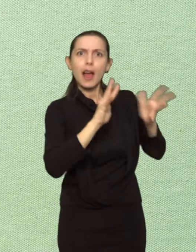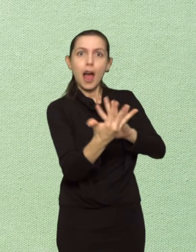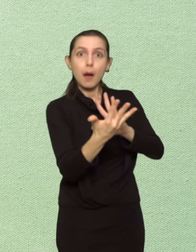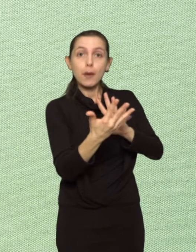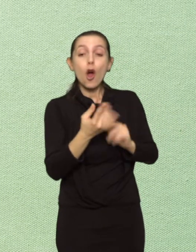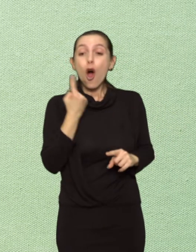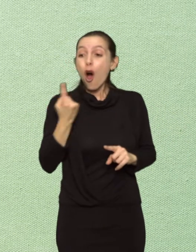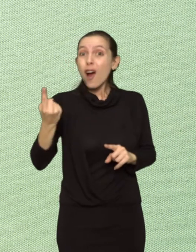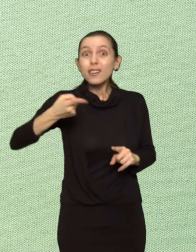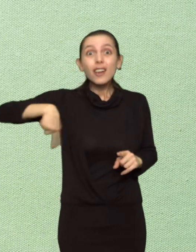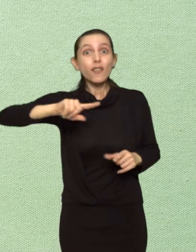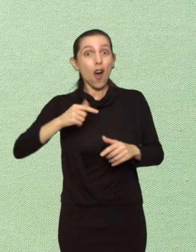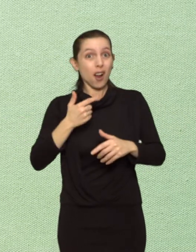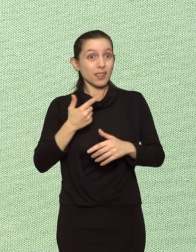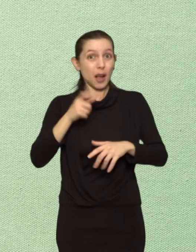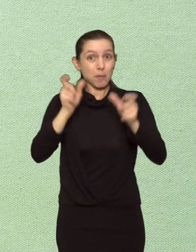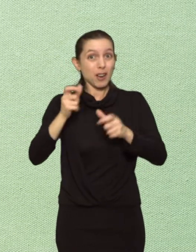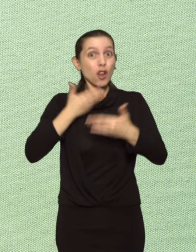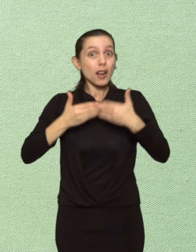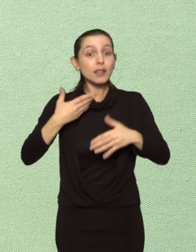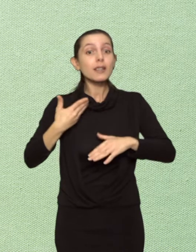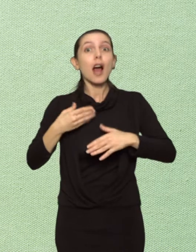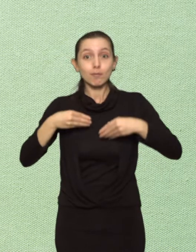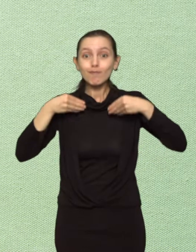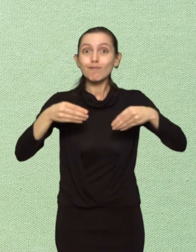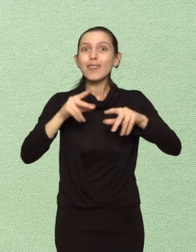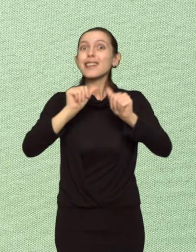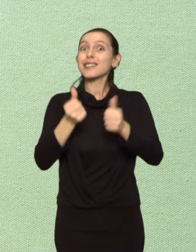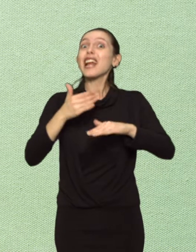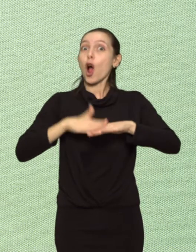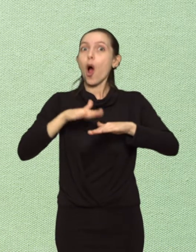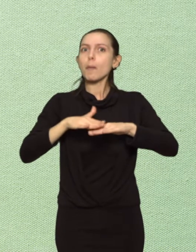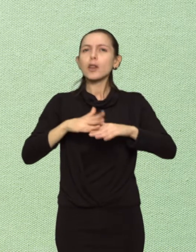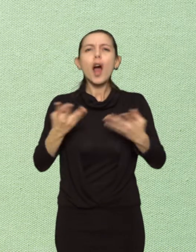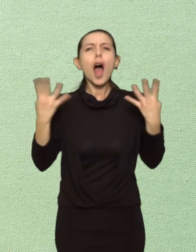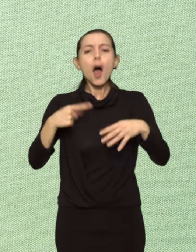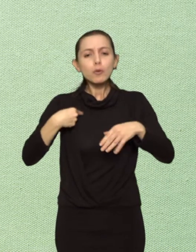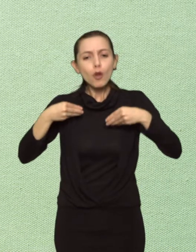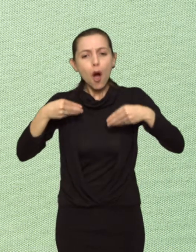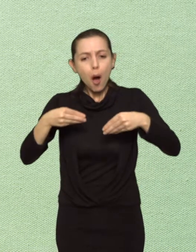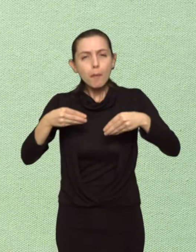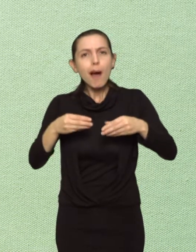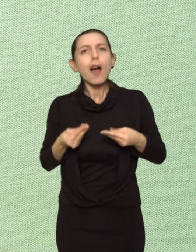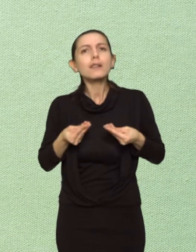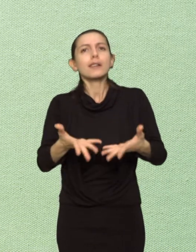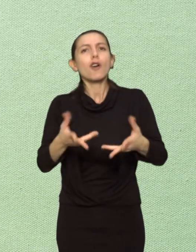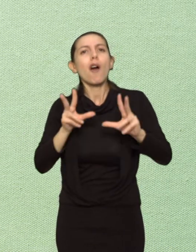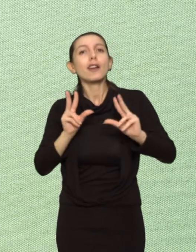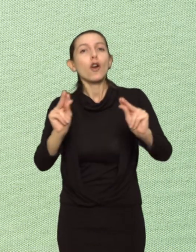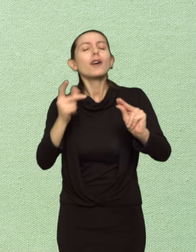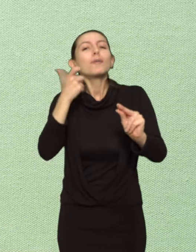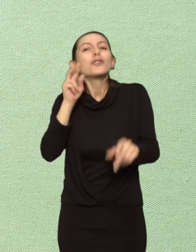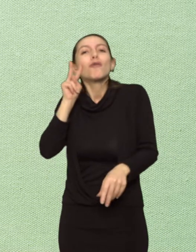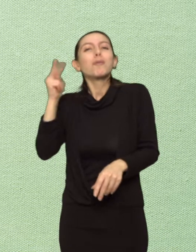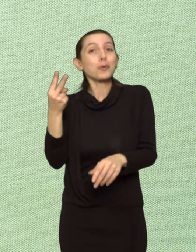loro partecipano in maniera competente, quella loro competenza produce innovazione, perché introducono uno sguardo